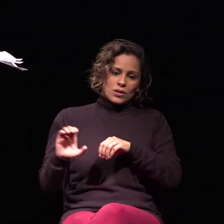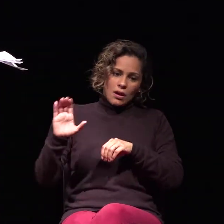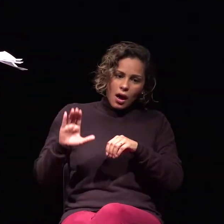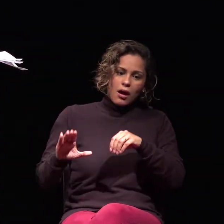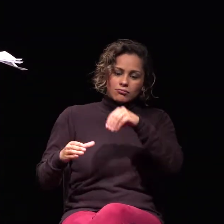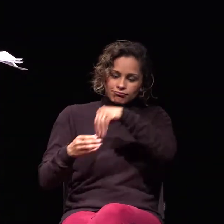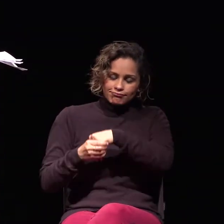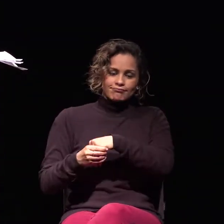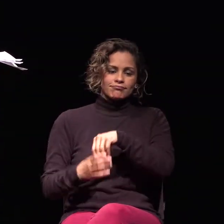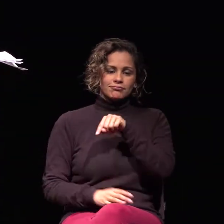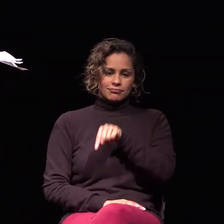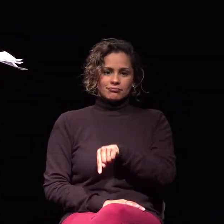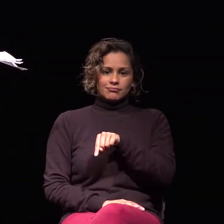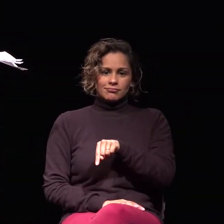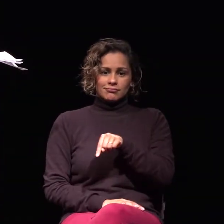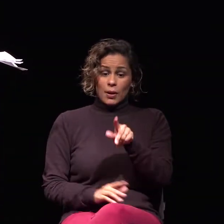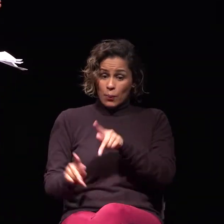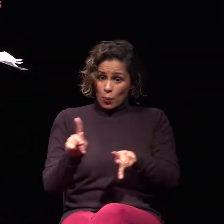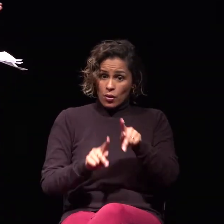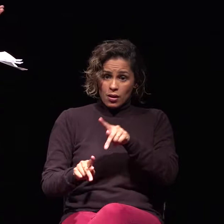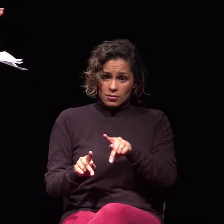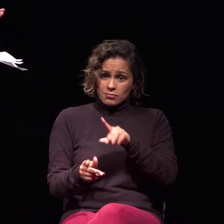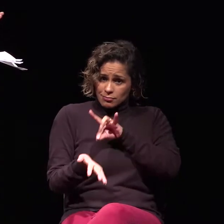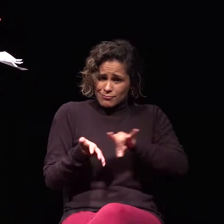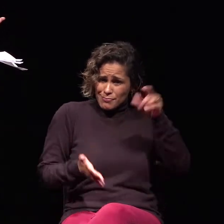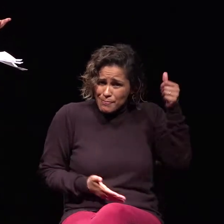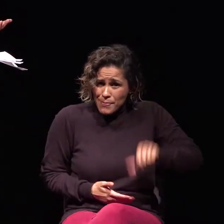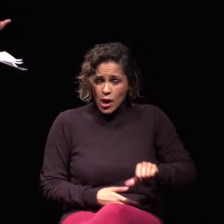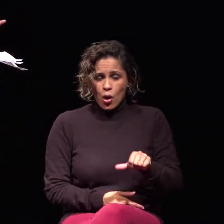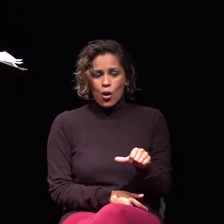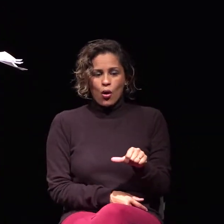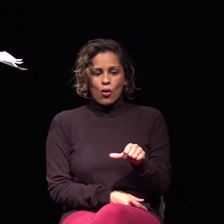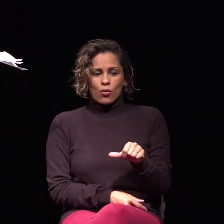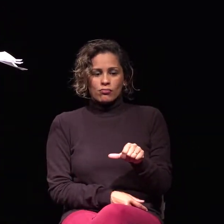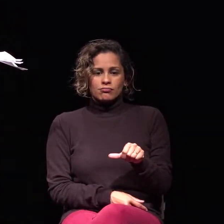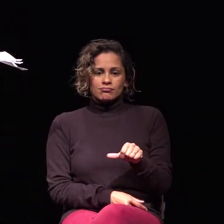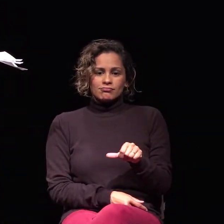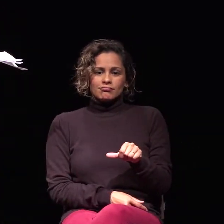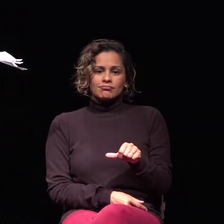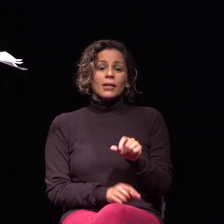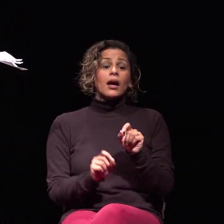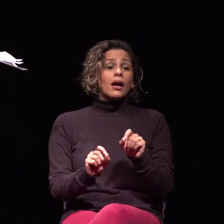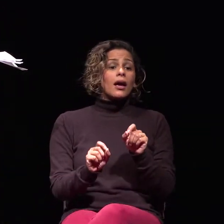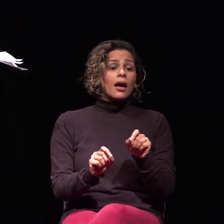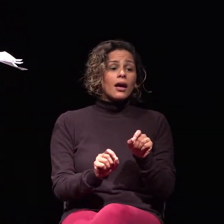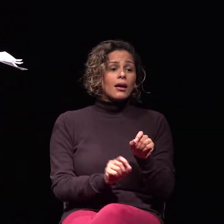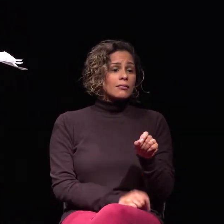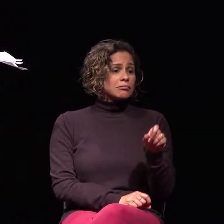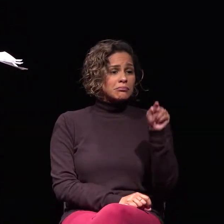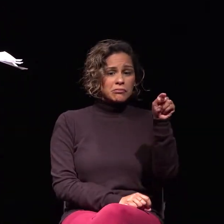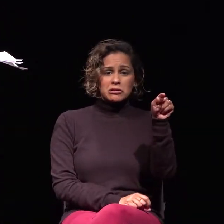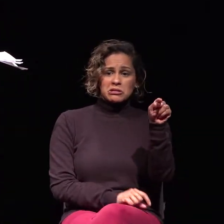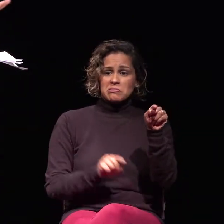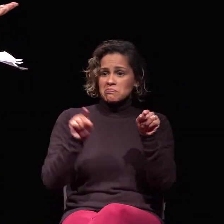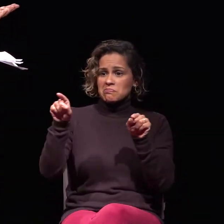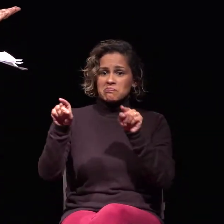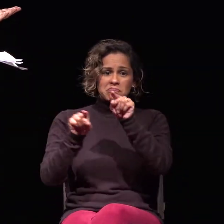pior, e esse inimigo interno, quem é? Pode ser você, pode ser aquele ali, pode ser aquele